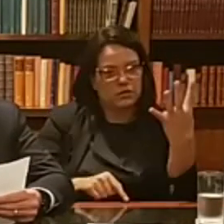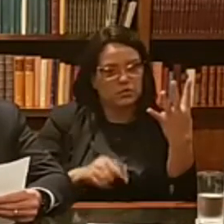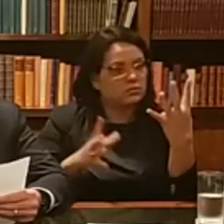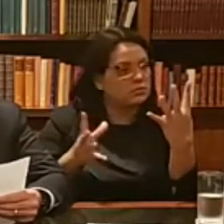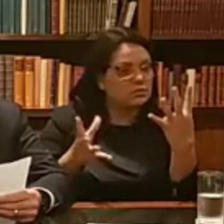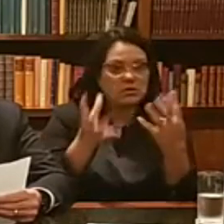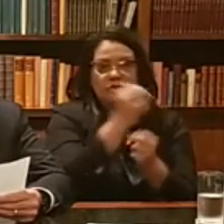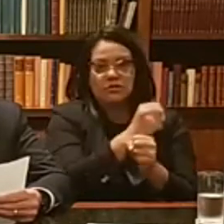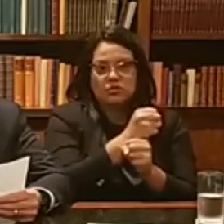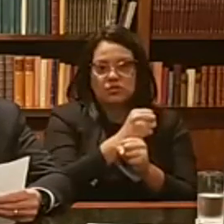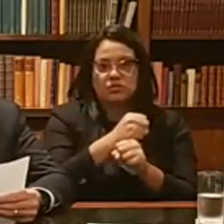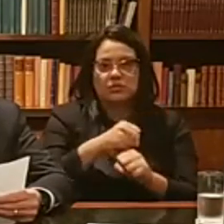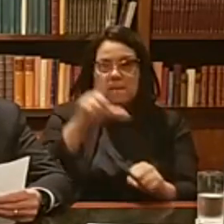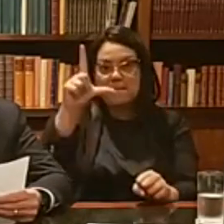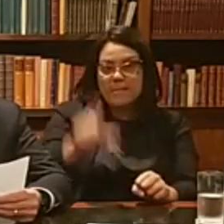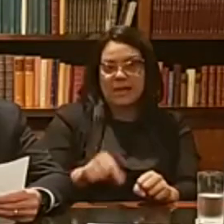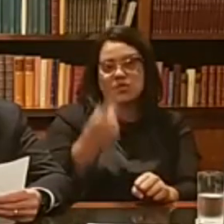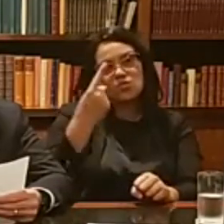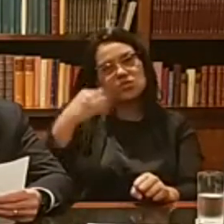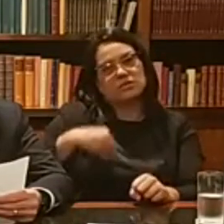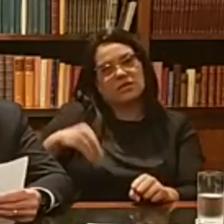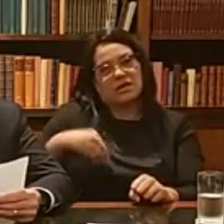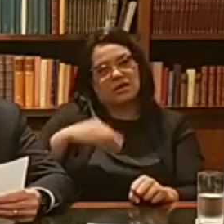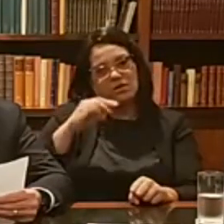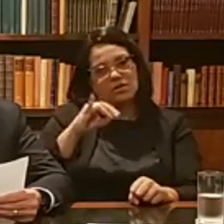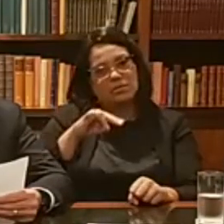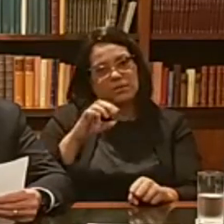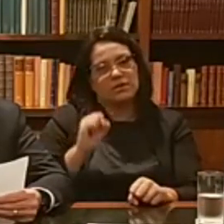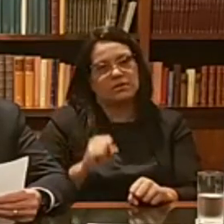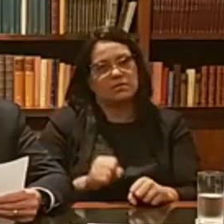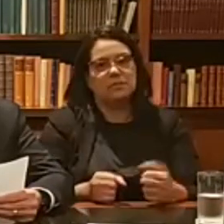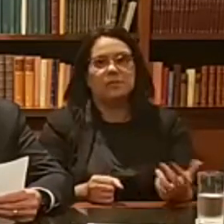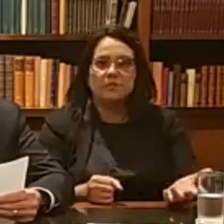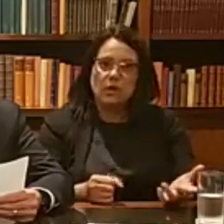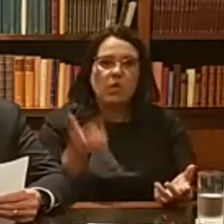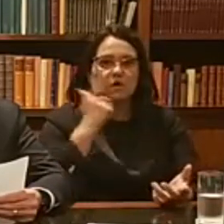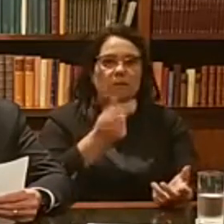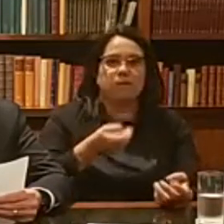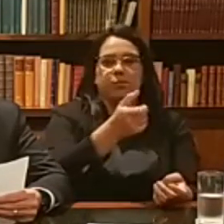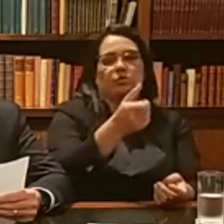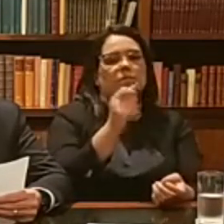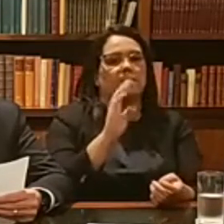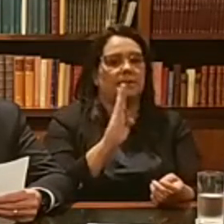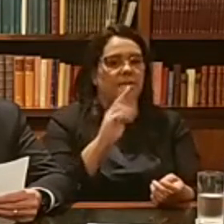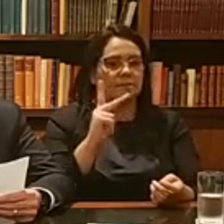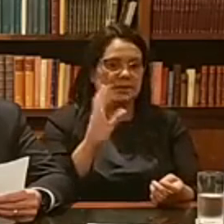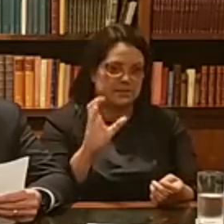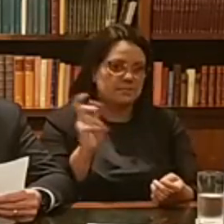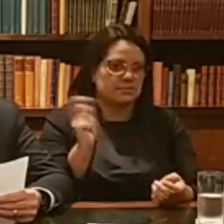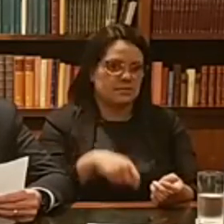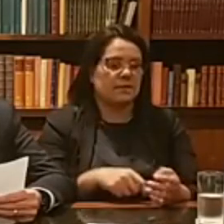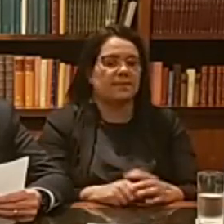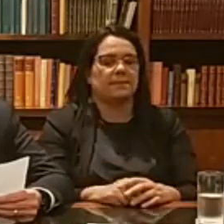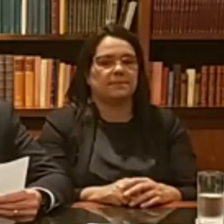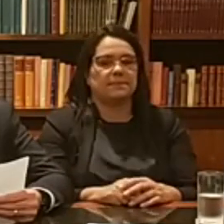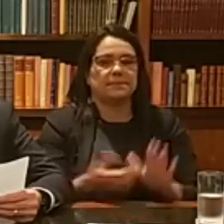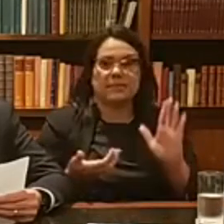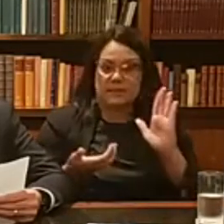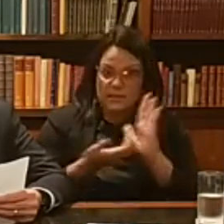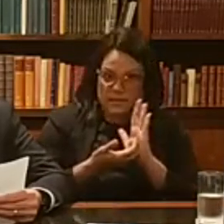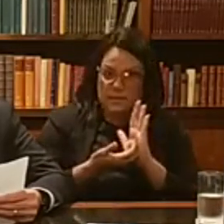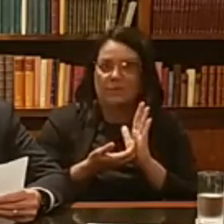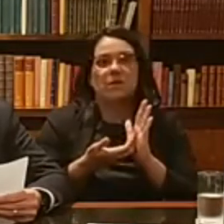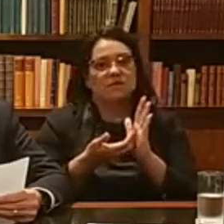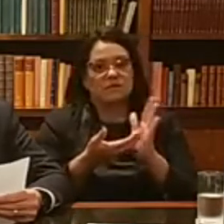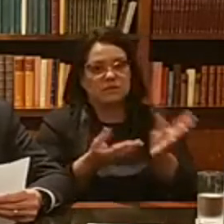4 juntos ganharem menos de um salário mínimo, alguém vai ganhar o BPC ali. Tá certo? A Câmara, o